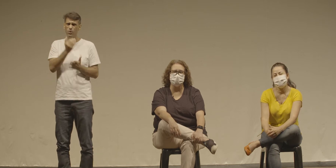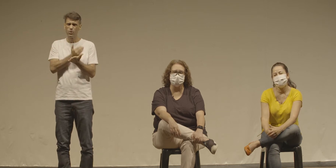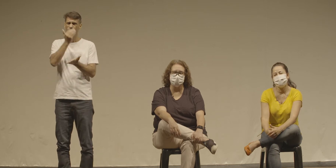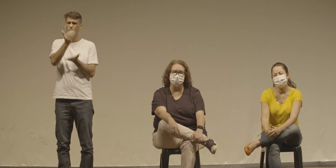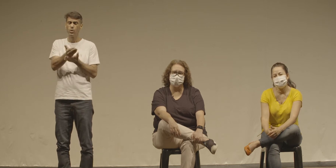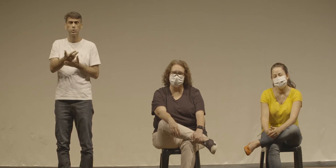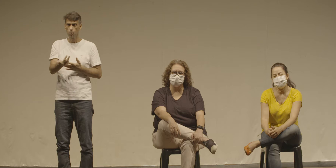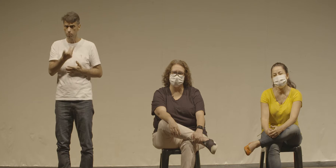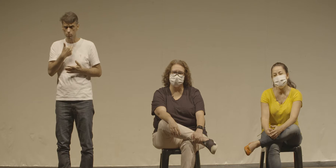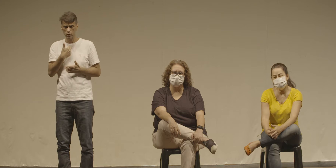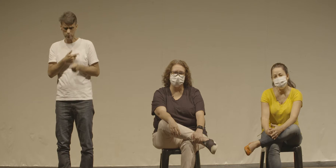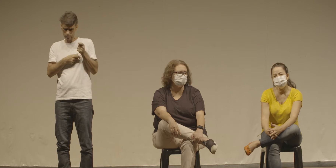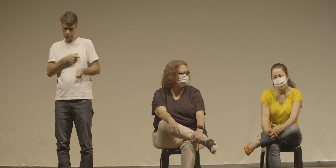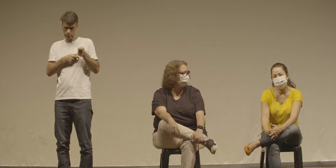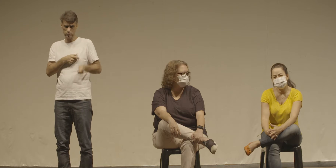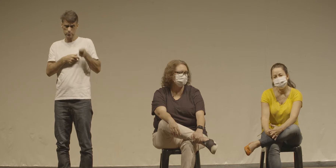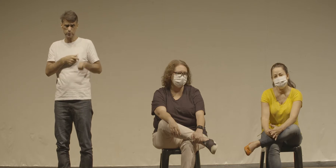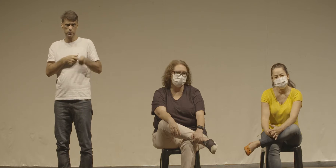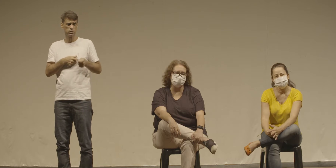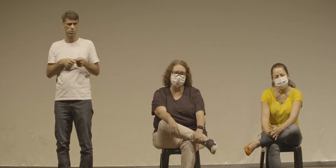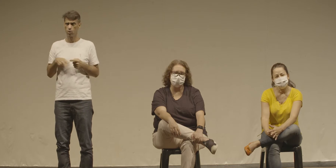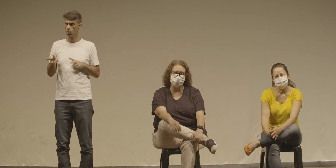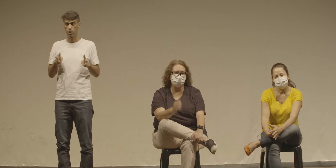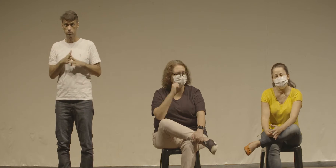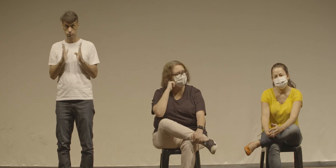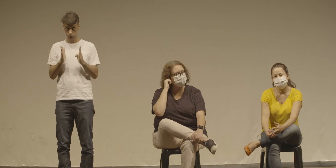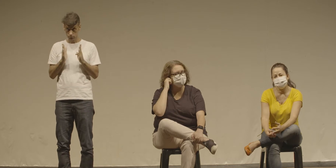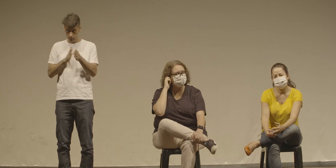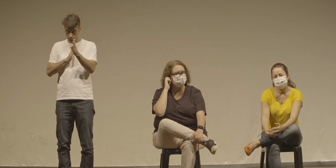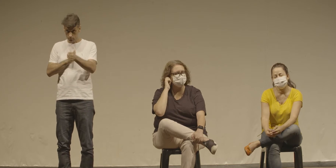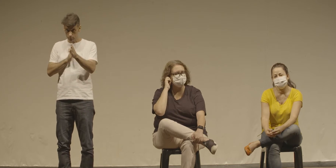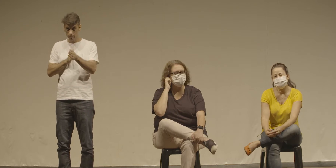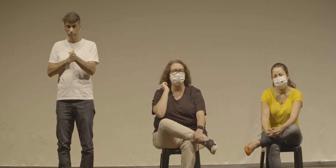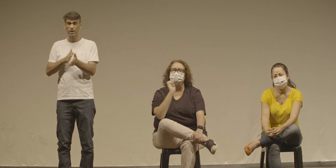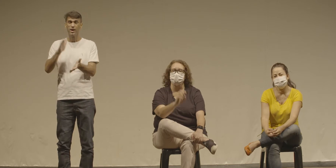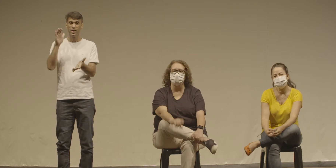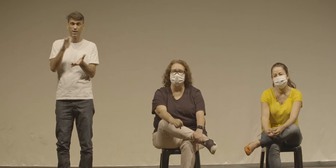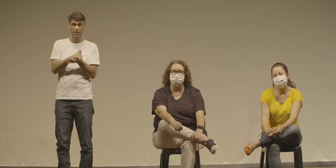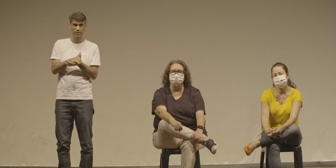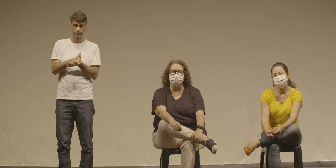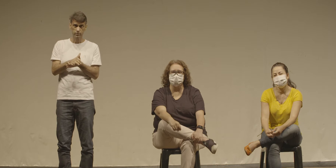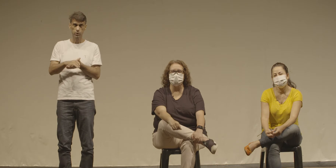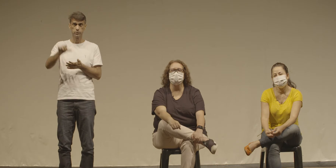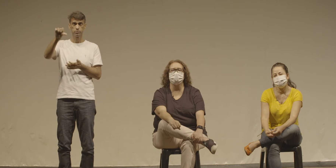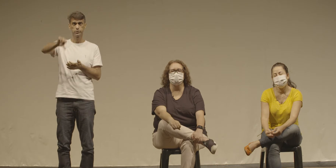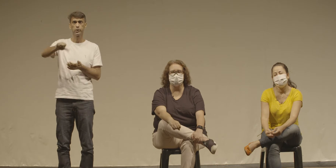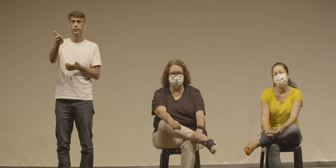era uma educação. Eu imagino. Podia olhar para o lado, porque aí arranja um marido também pior, aí já